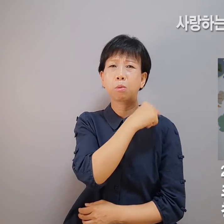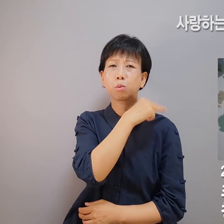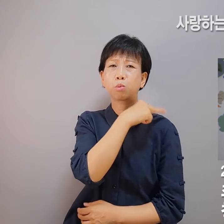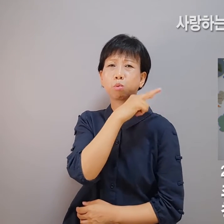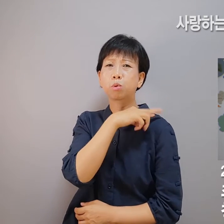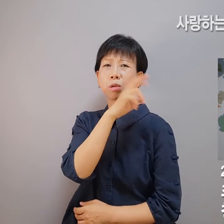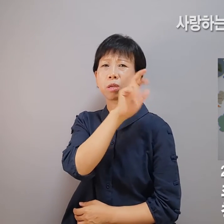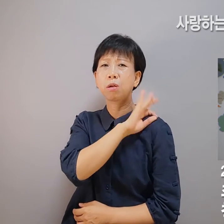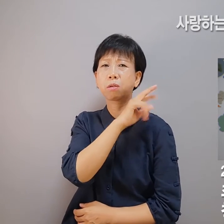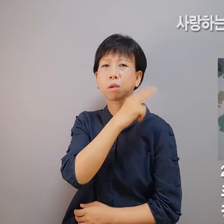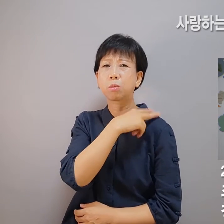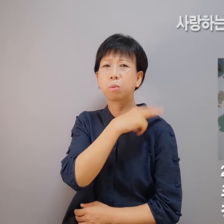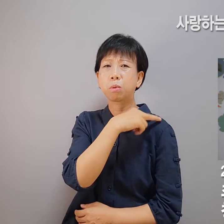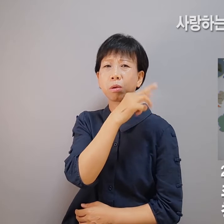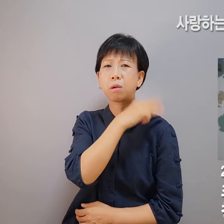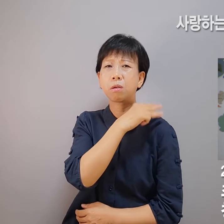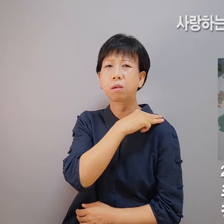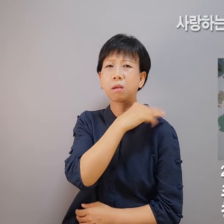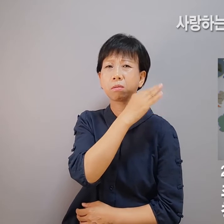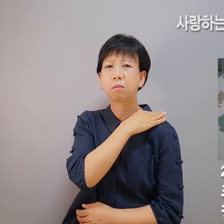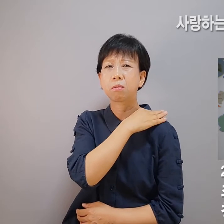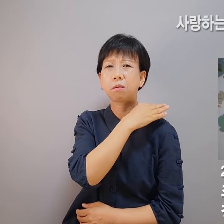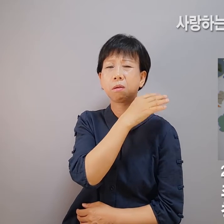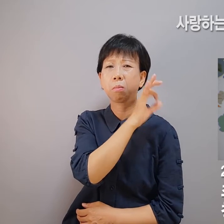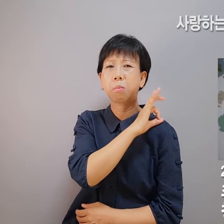몇 년을 하나님과 동행했냐,